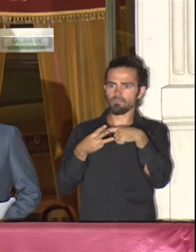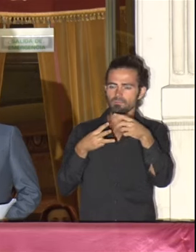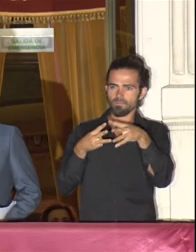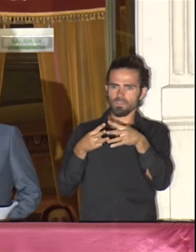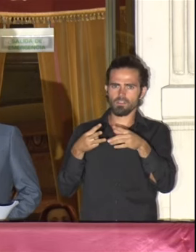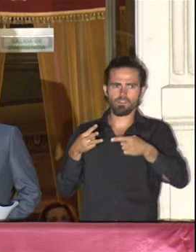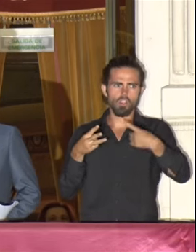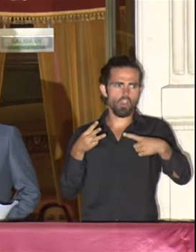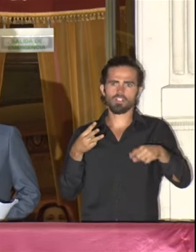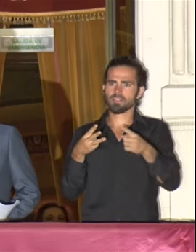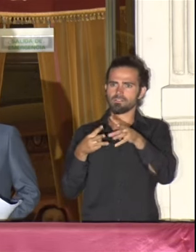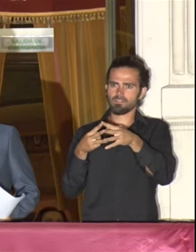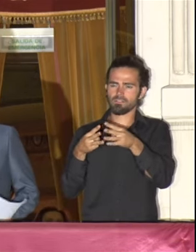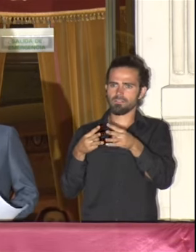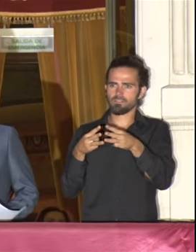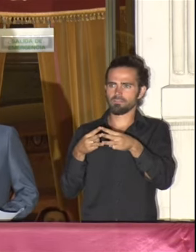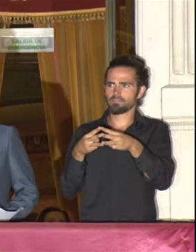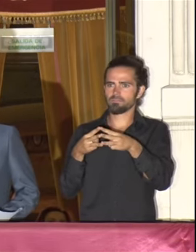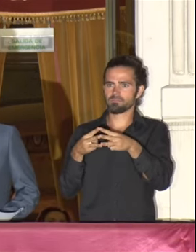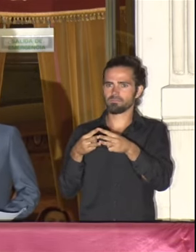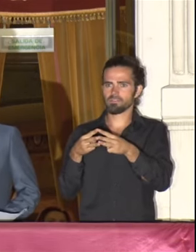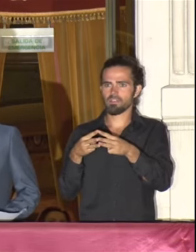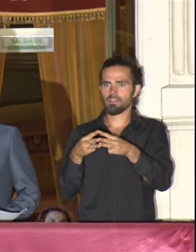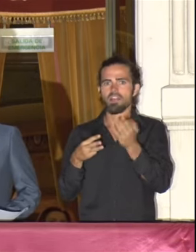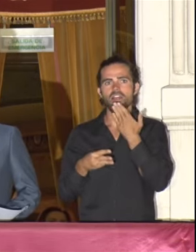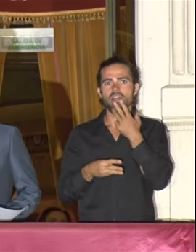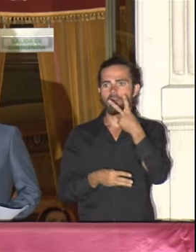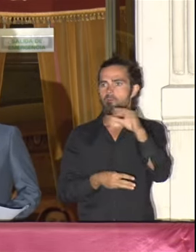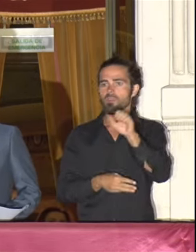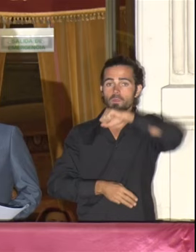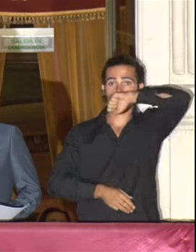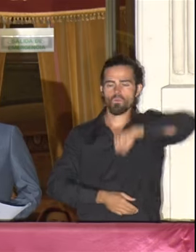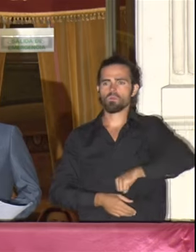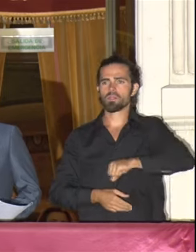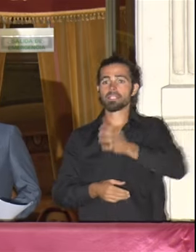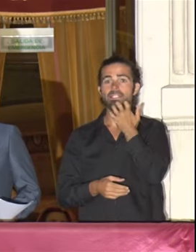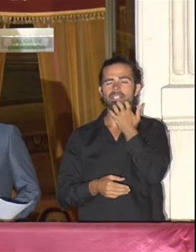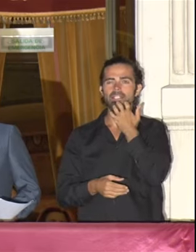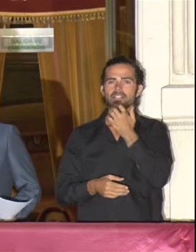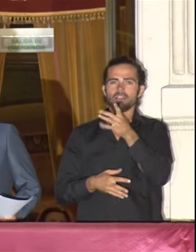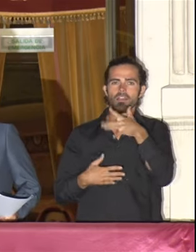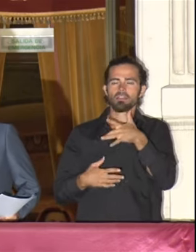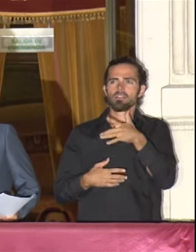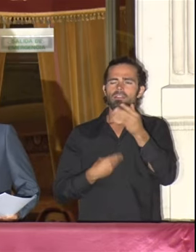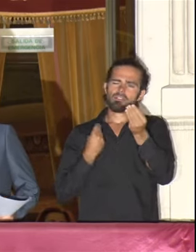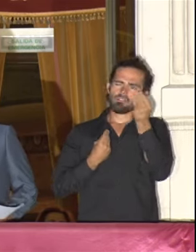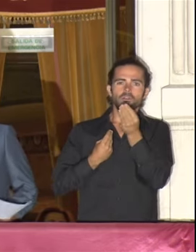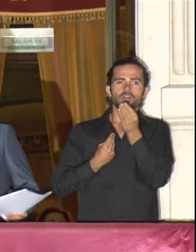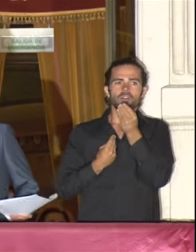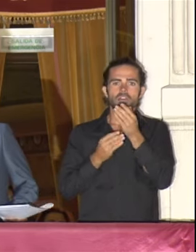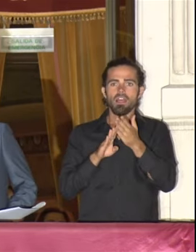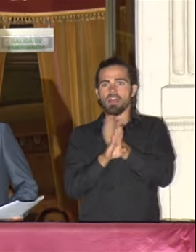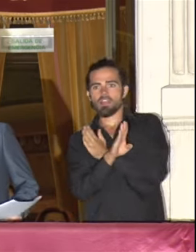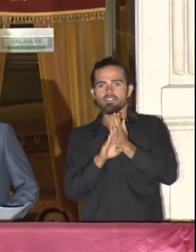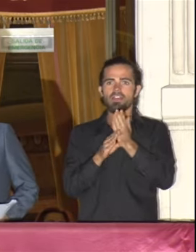a los veinteañeros les gusta mucho. Si eso lo transformamos a los 16 años, 15 años, son